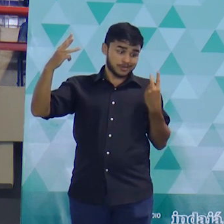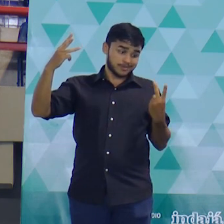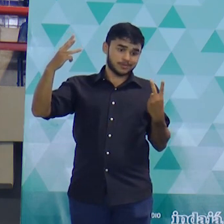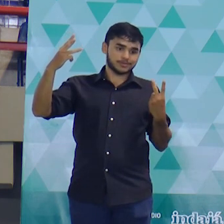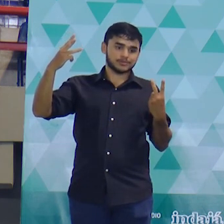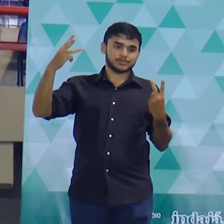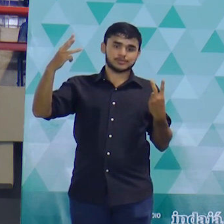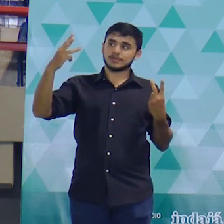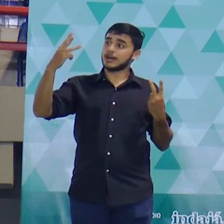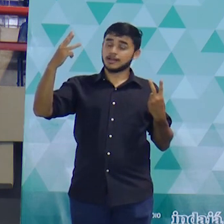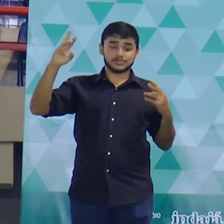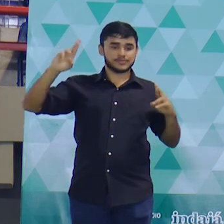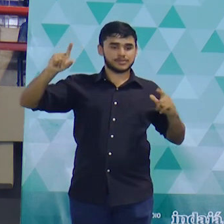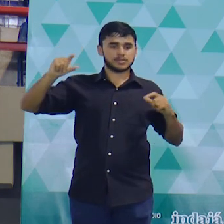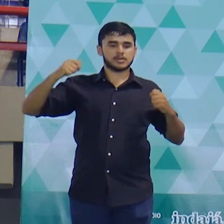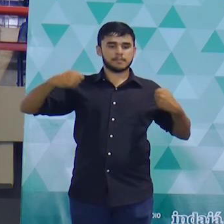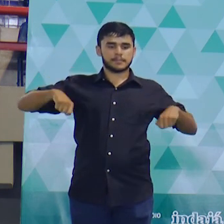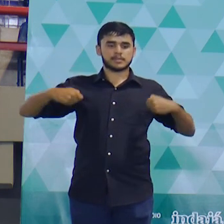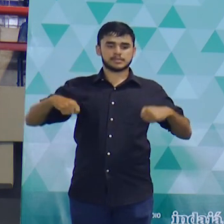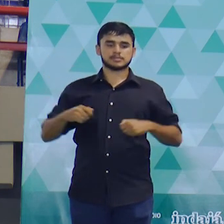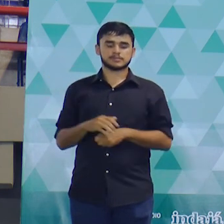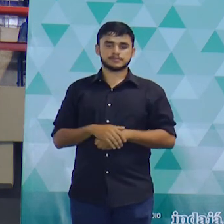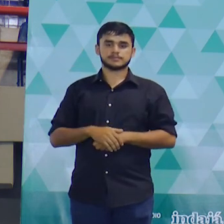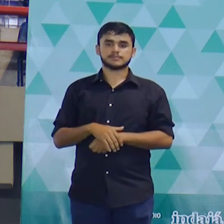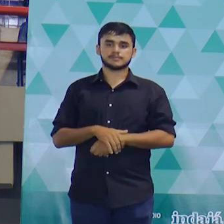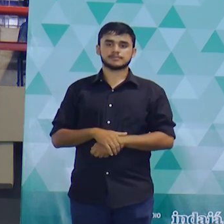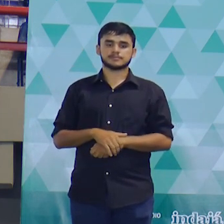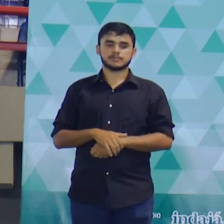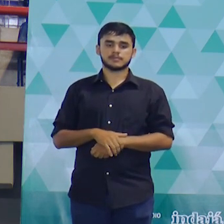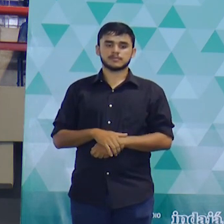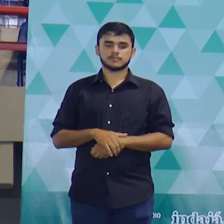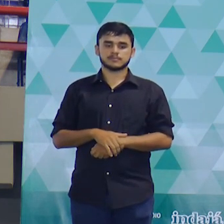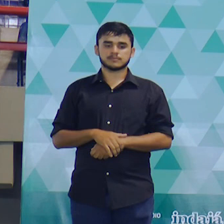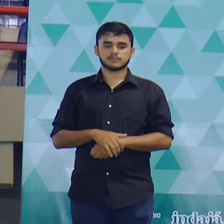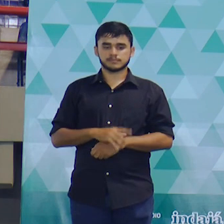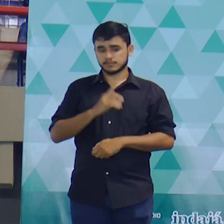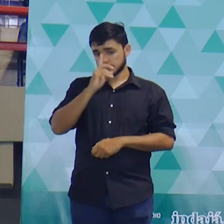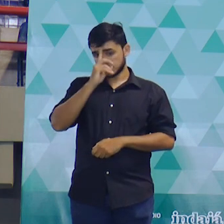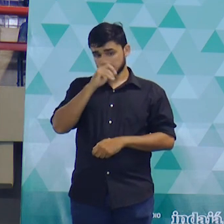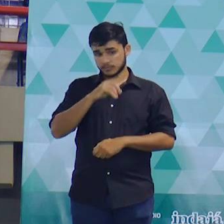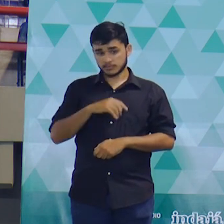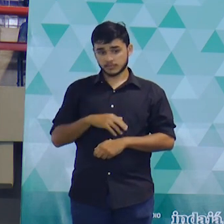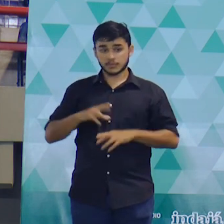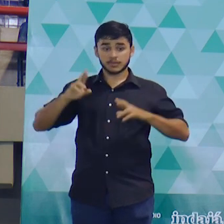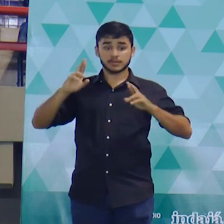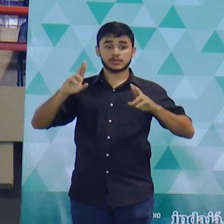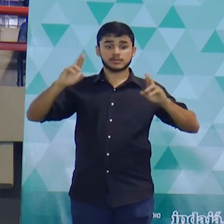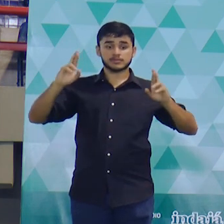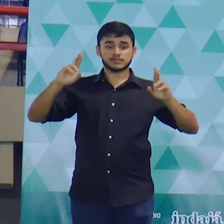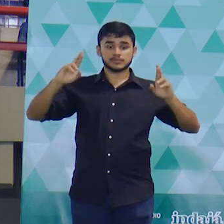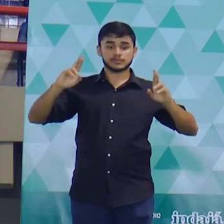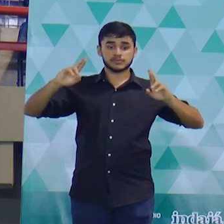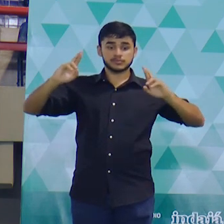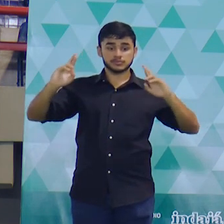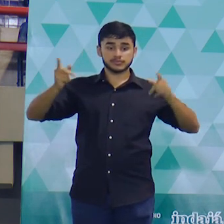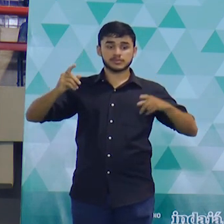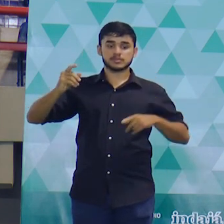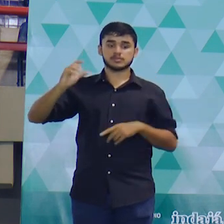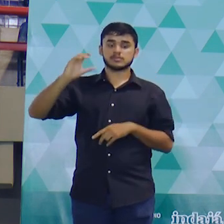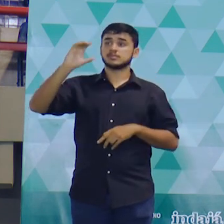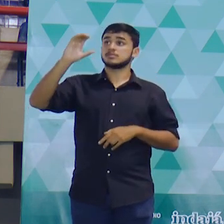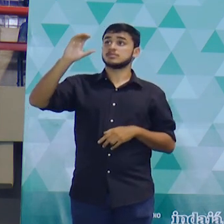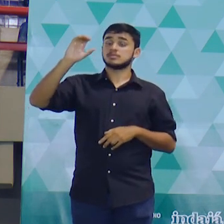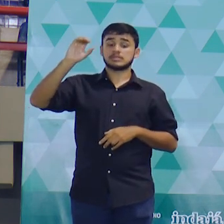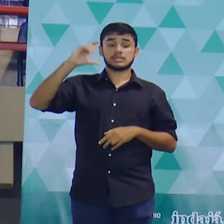tem coeficiente 2, ó, e na primeira tem coeficiente 1. Eu preciso igualar esses coeficientes. Então, o que é que eu